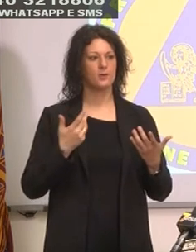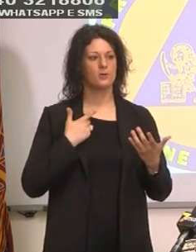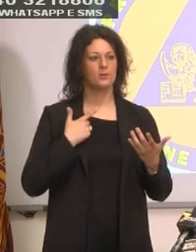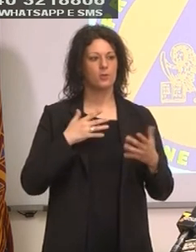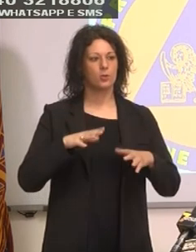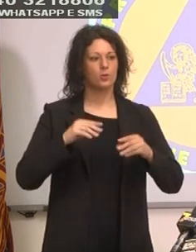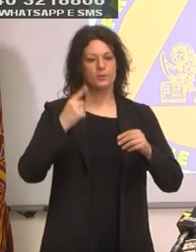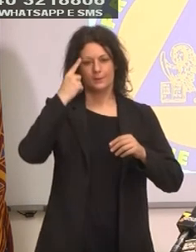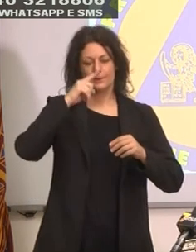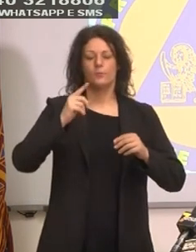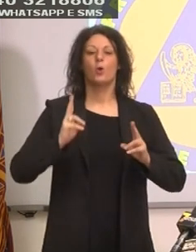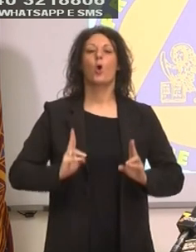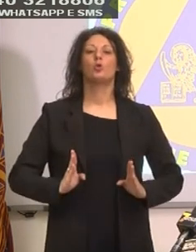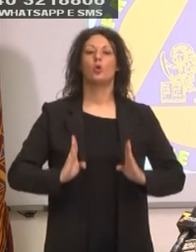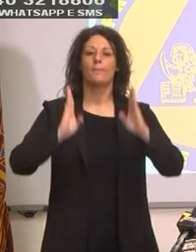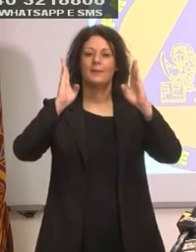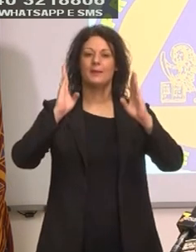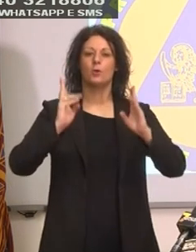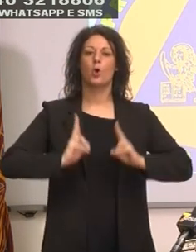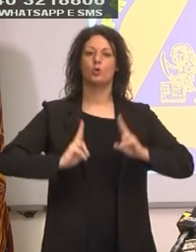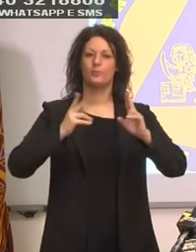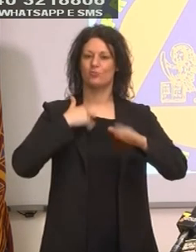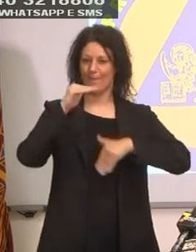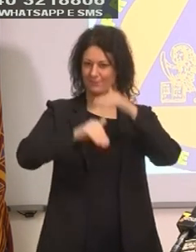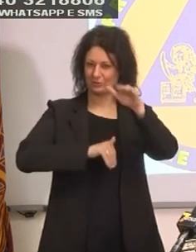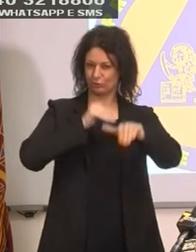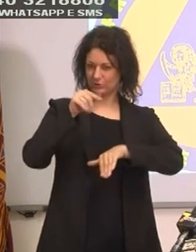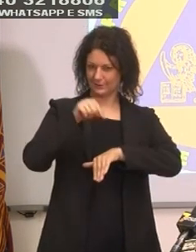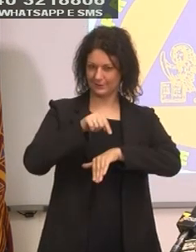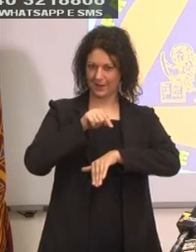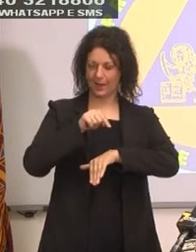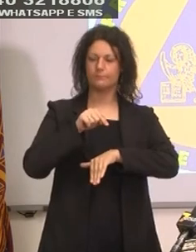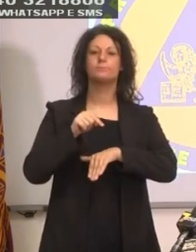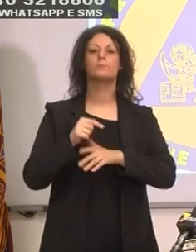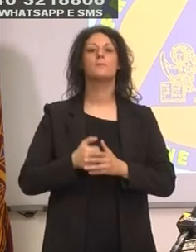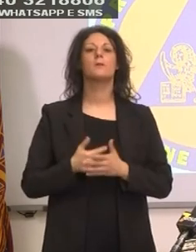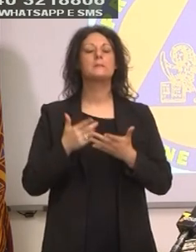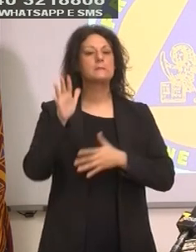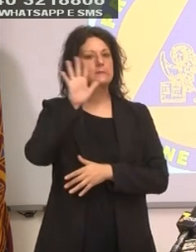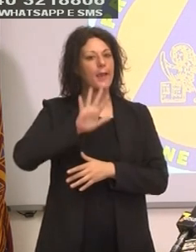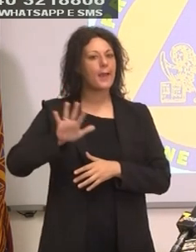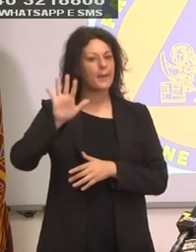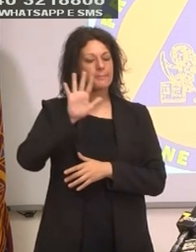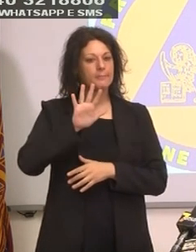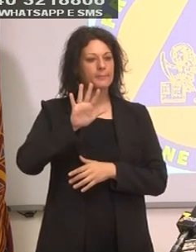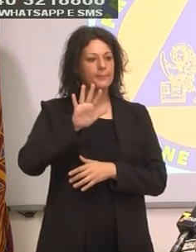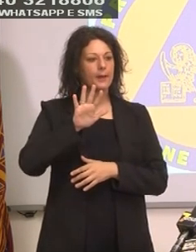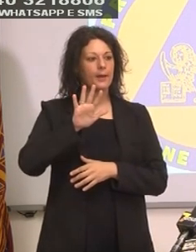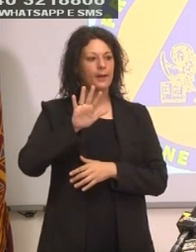piscine condominiali nei luoghi turistici. Sembra che i gestori abbiano